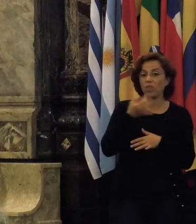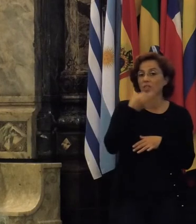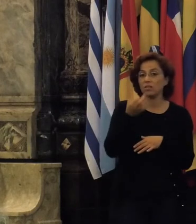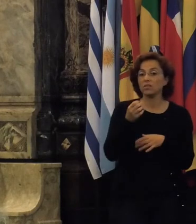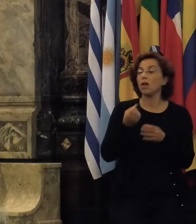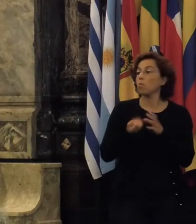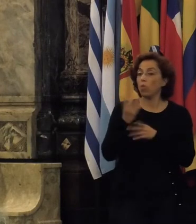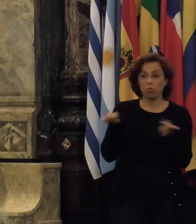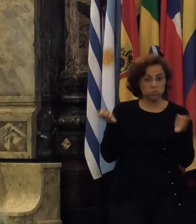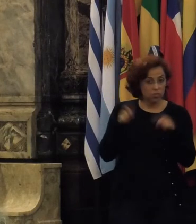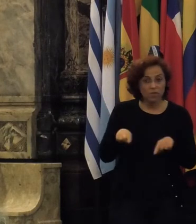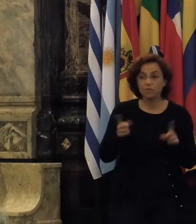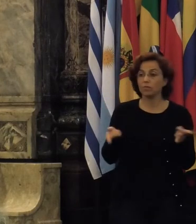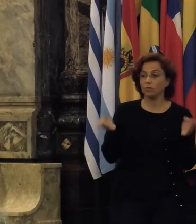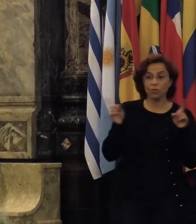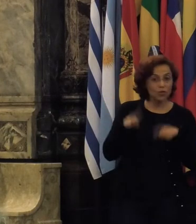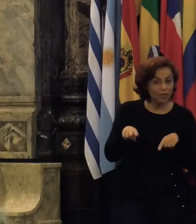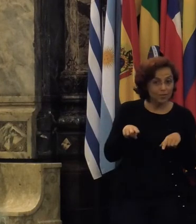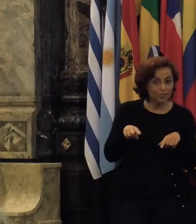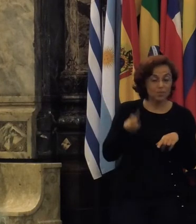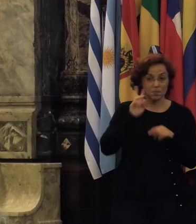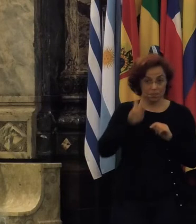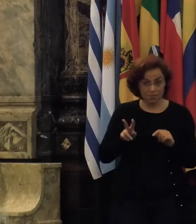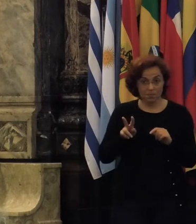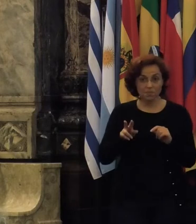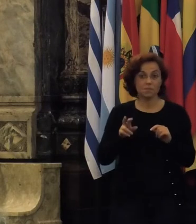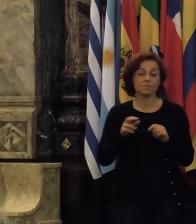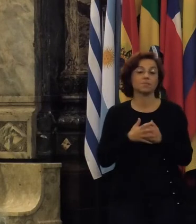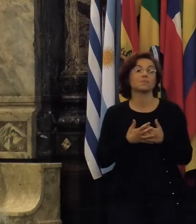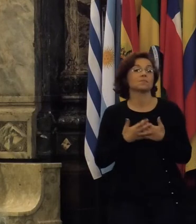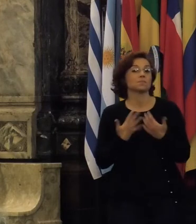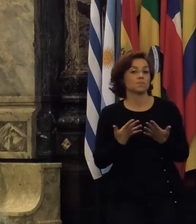la moda vuelve? ¿No? Bueno.